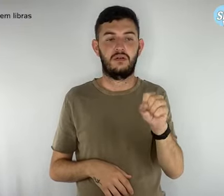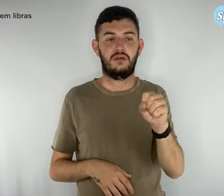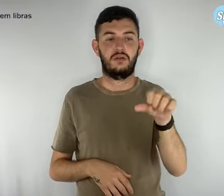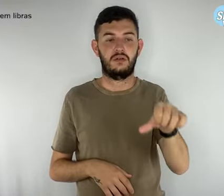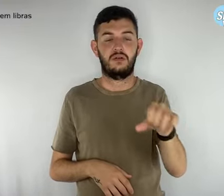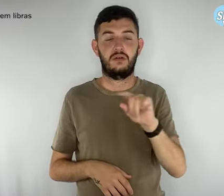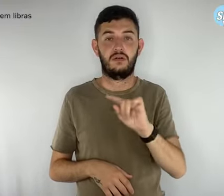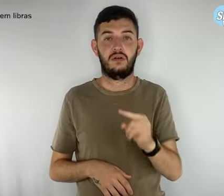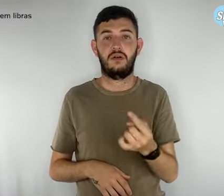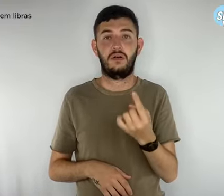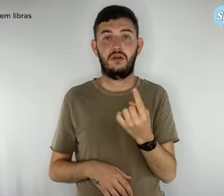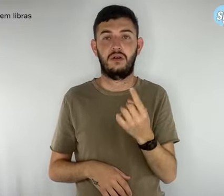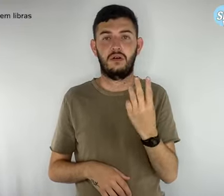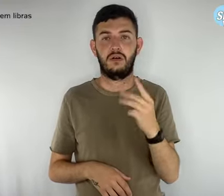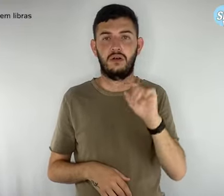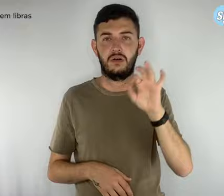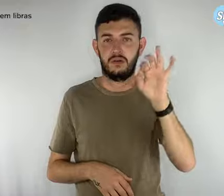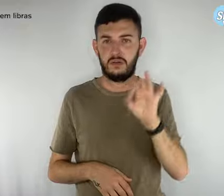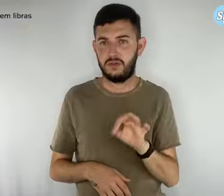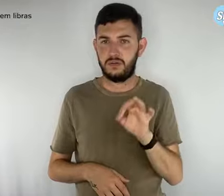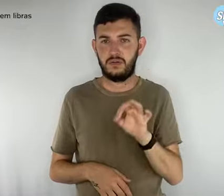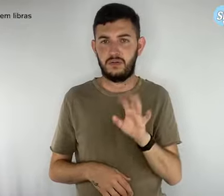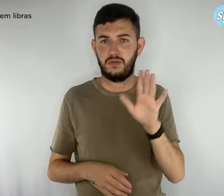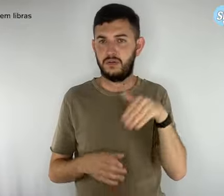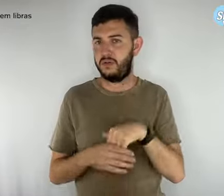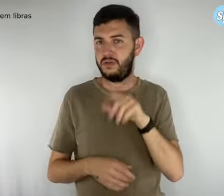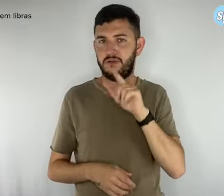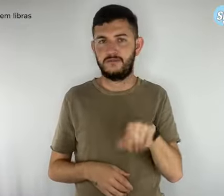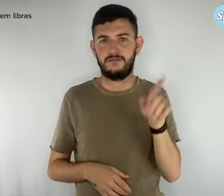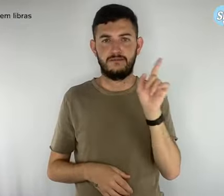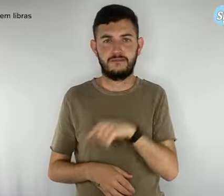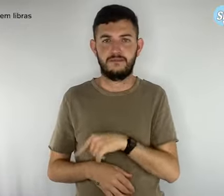13,20%, anularam o voto. Já